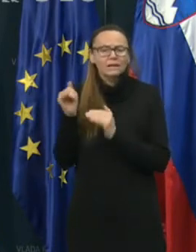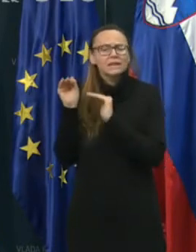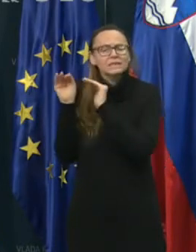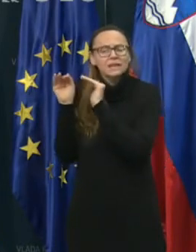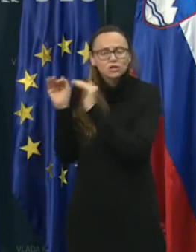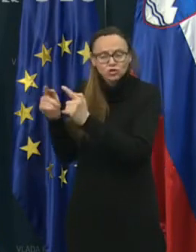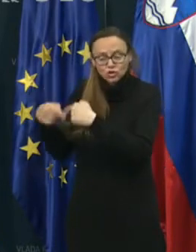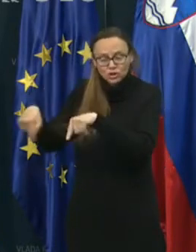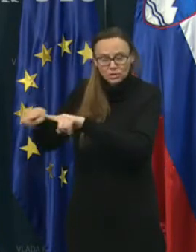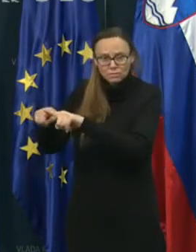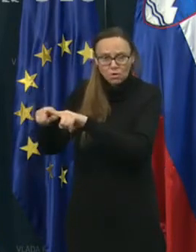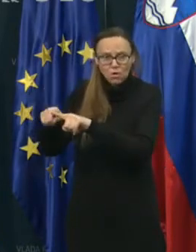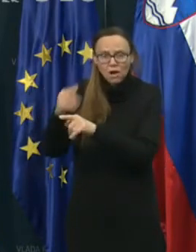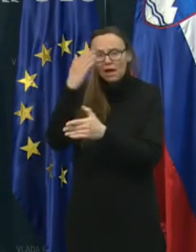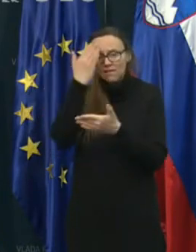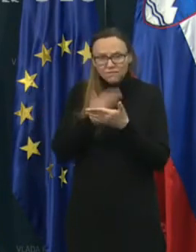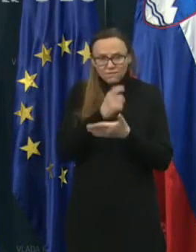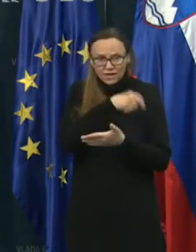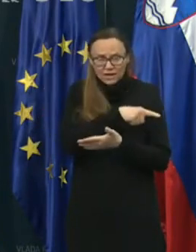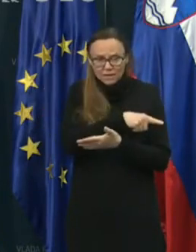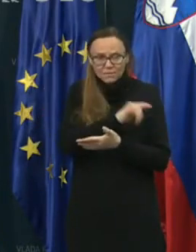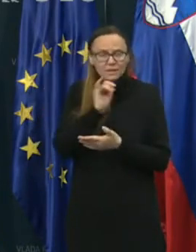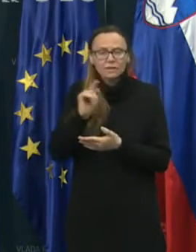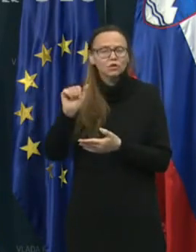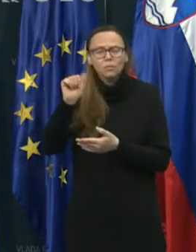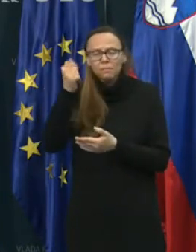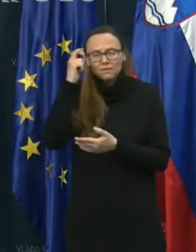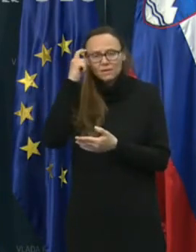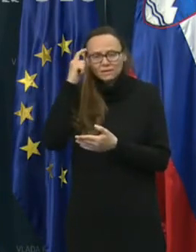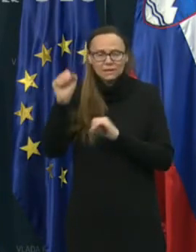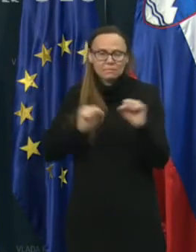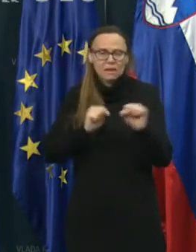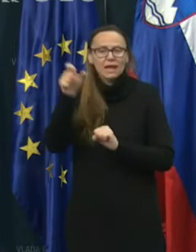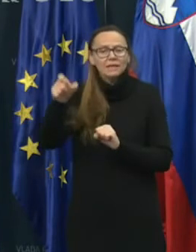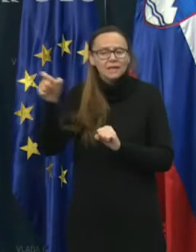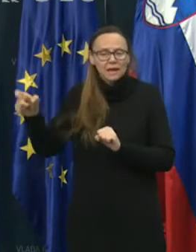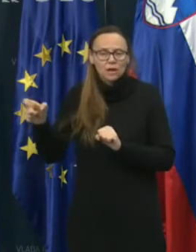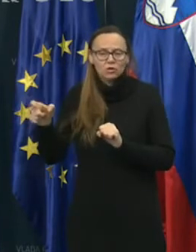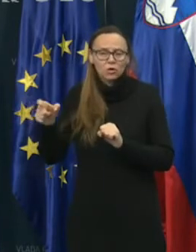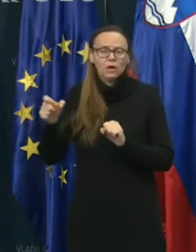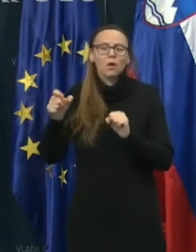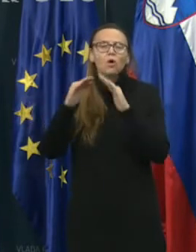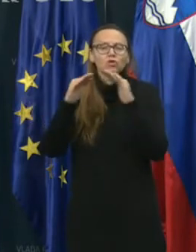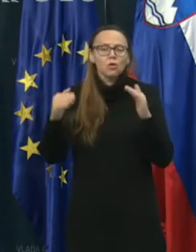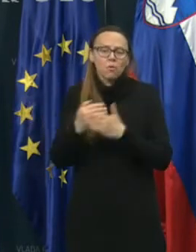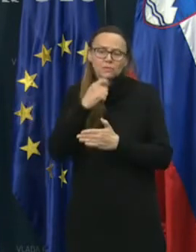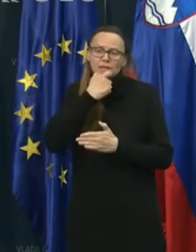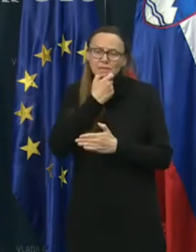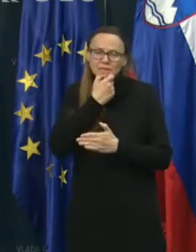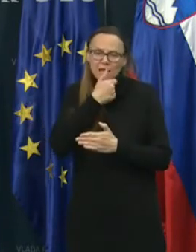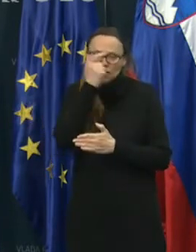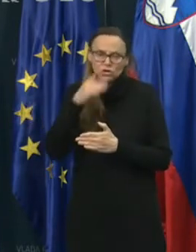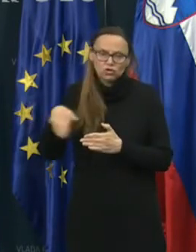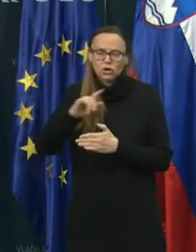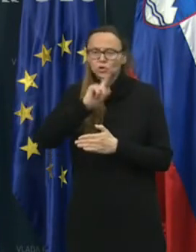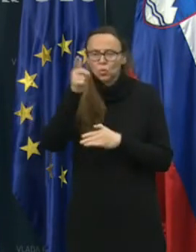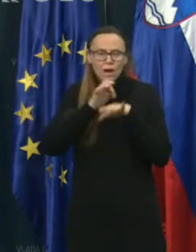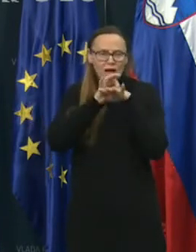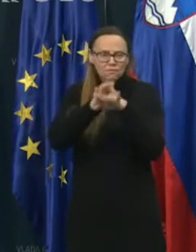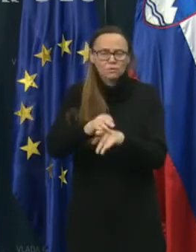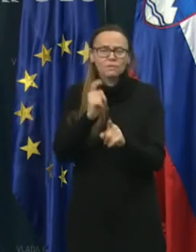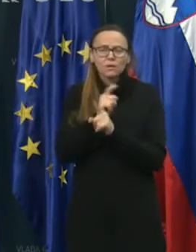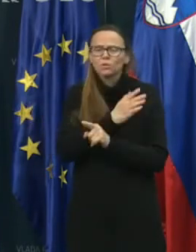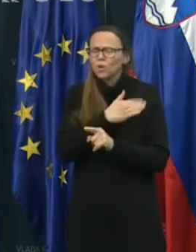In verjemite mi, da je to tudi prva skrb direktorjev domov za starejše, ostalega vodstva in tudi